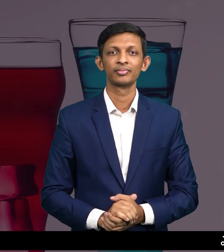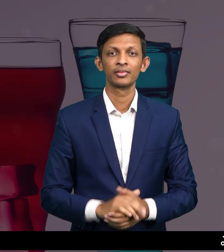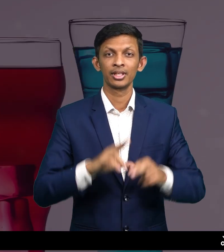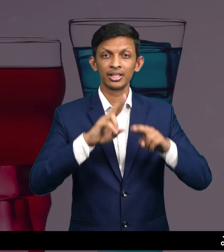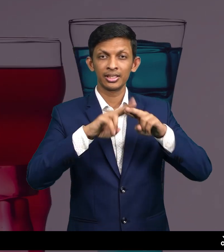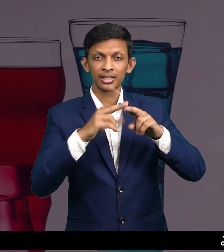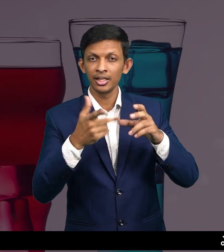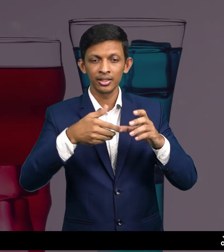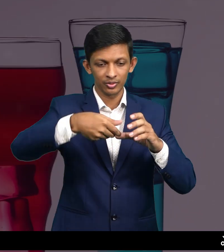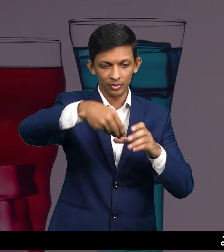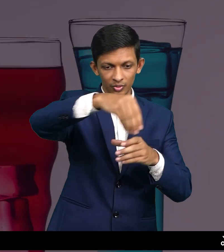వడపోత,